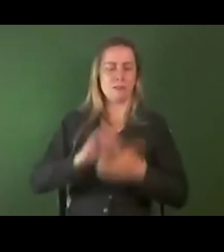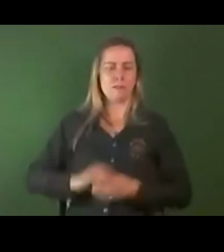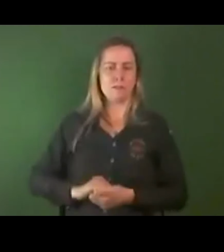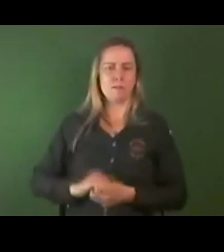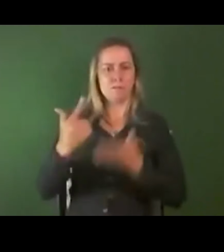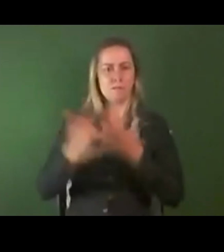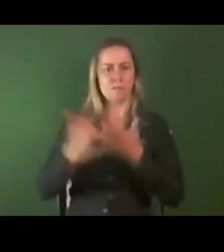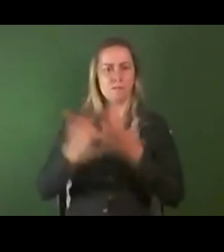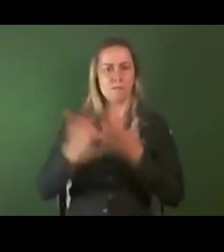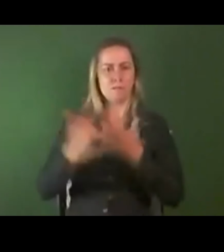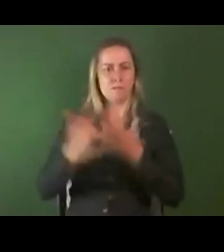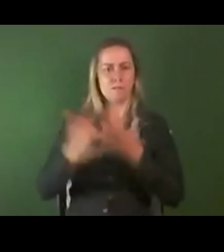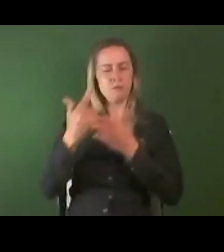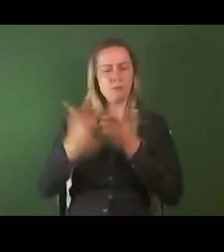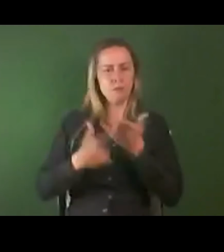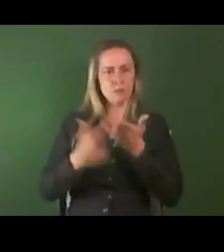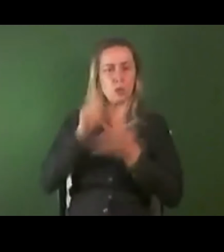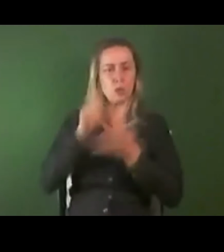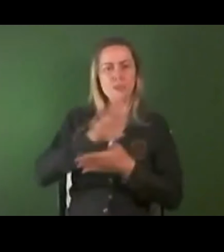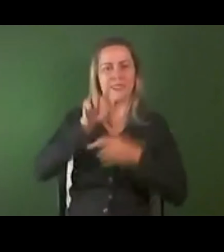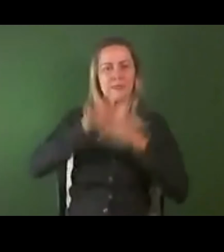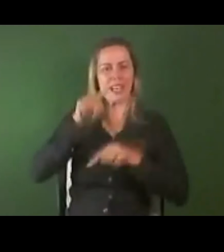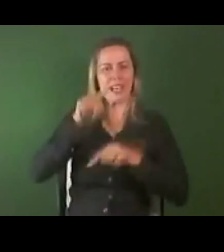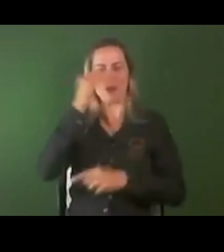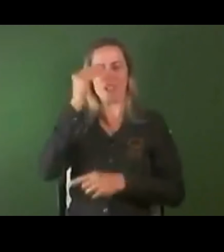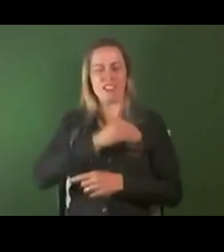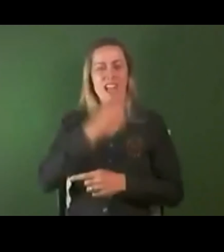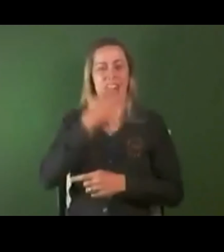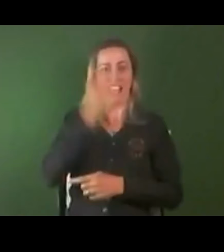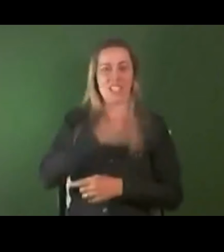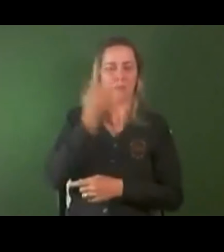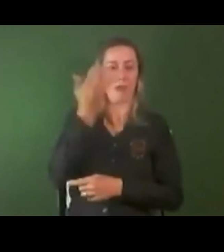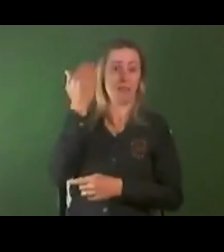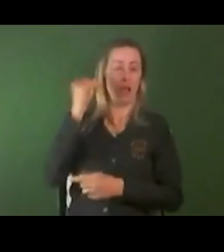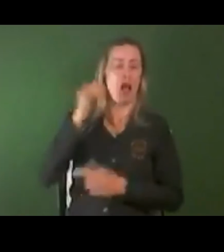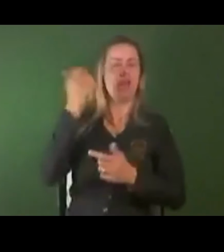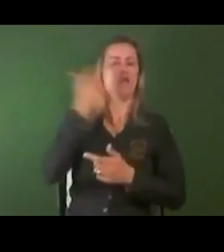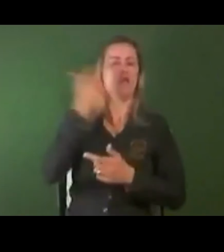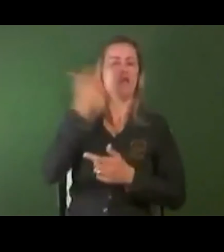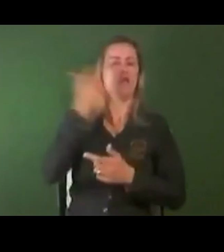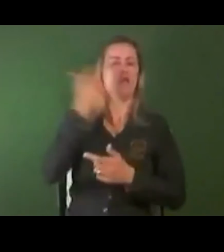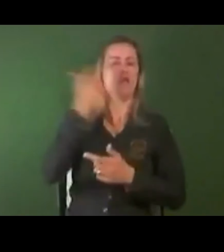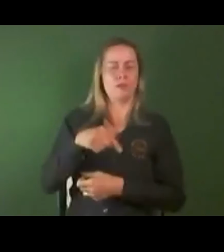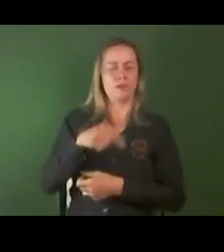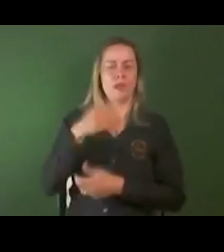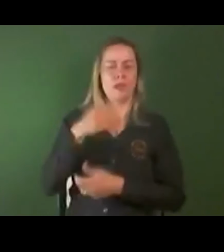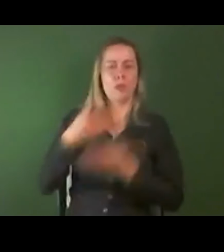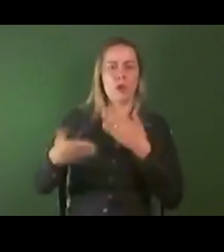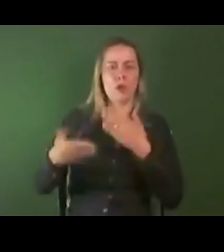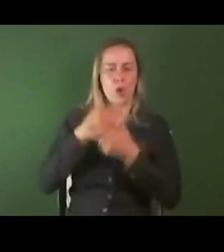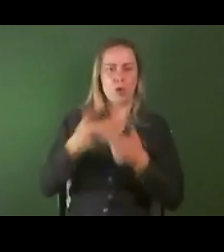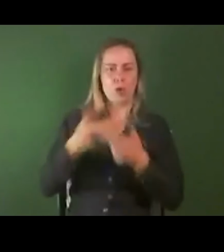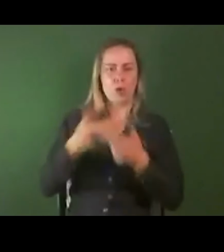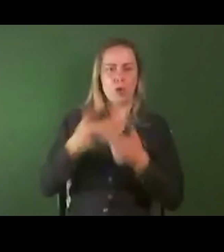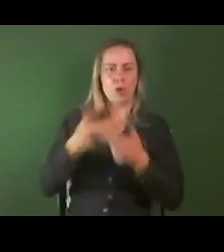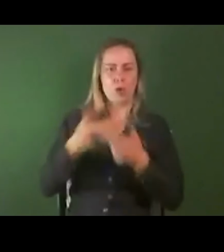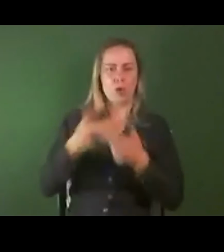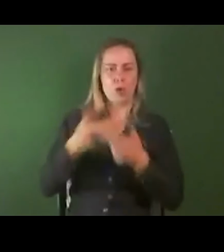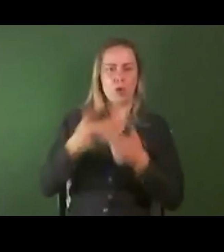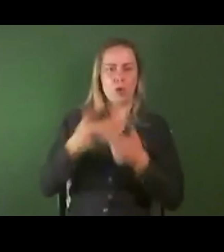Farewell Photography com todo esse material que foi rejeitado. Só que aqui, qualquer coisa que a gente pense o que é